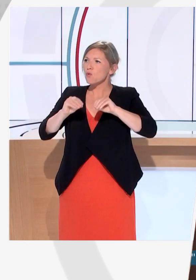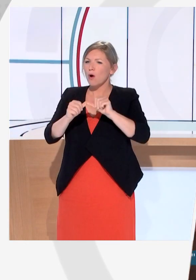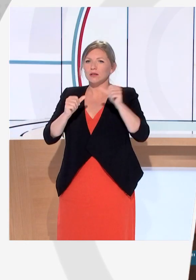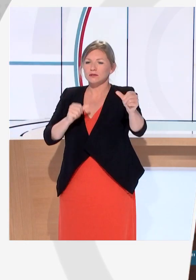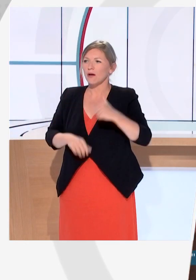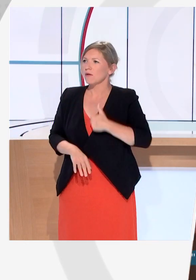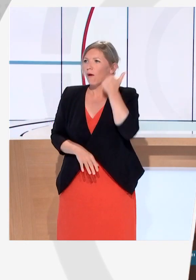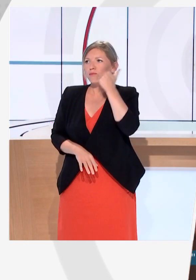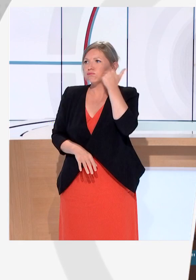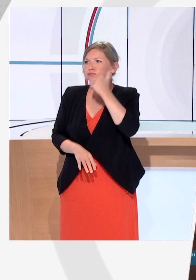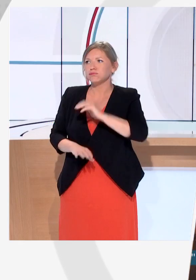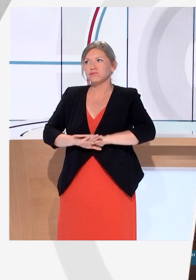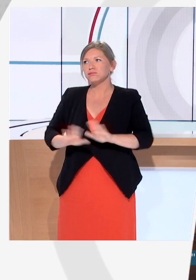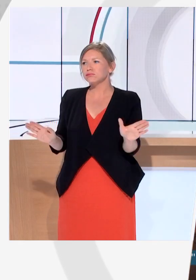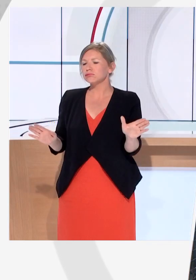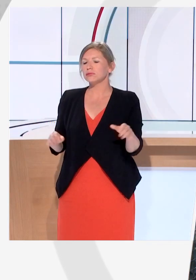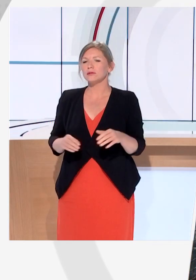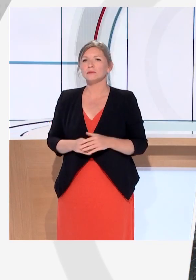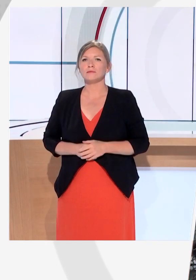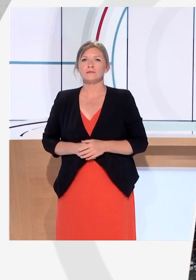de rentrer des cours, aller rentrer chez moi.